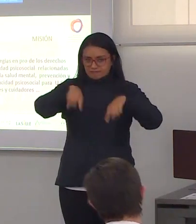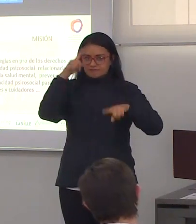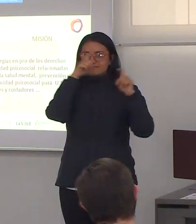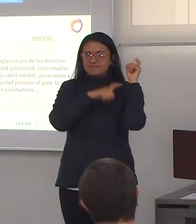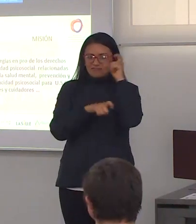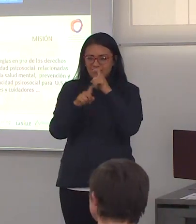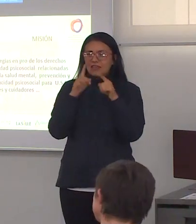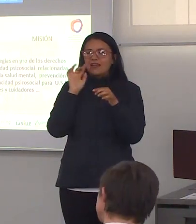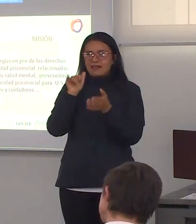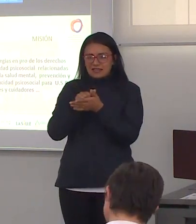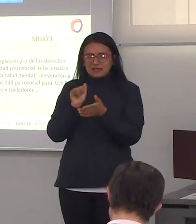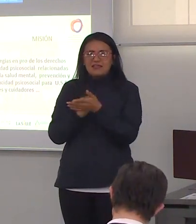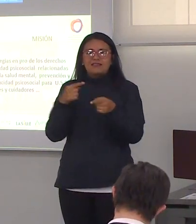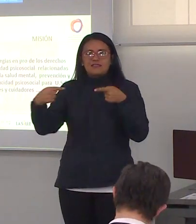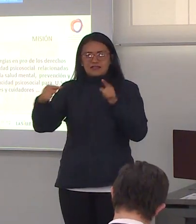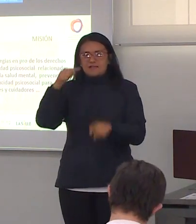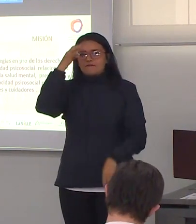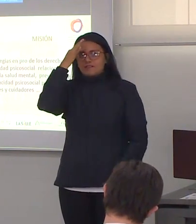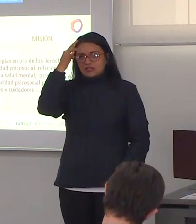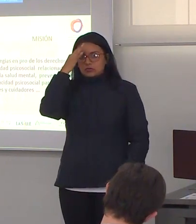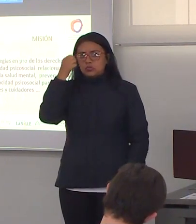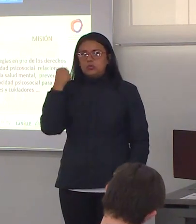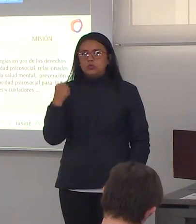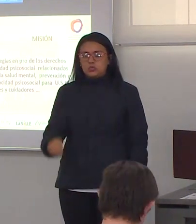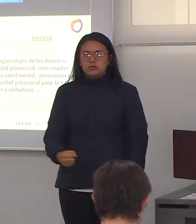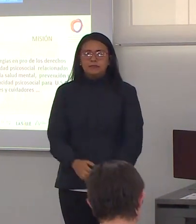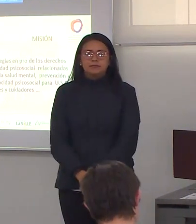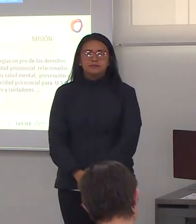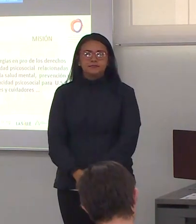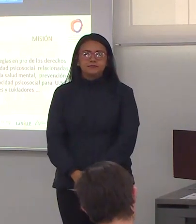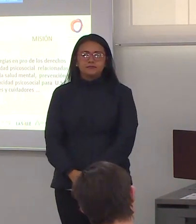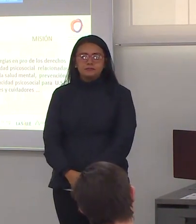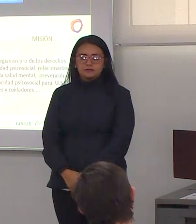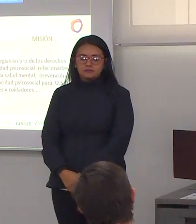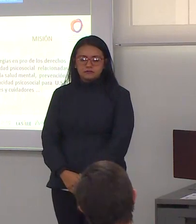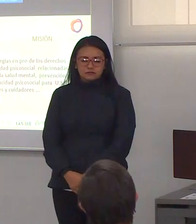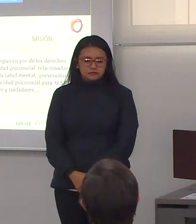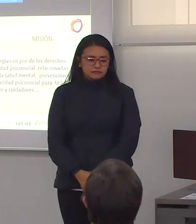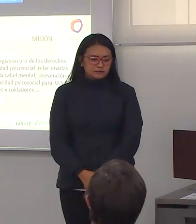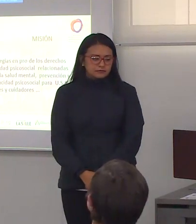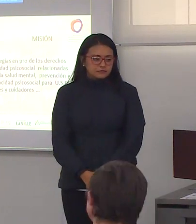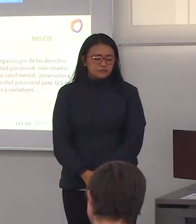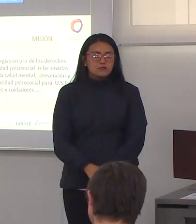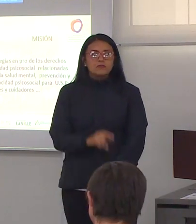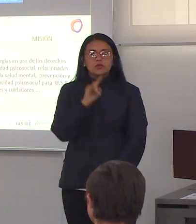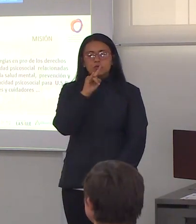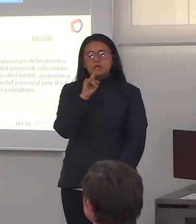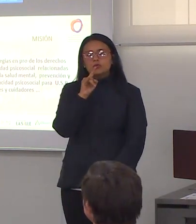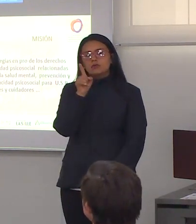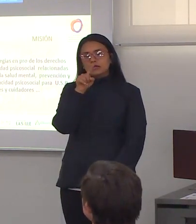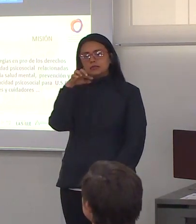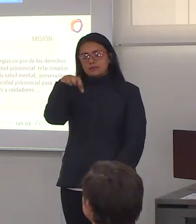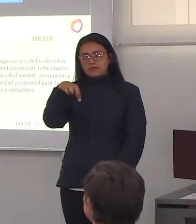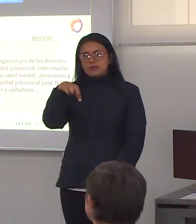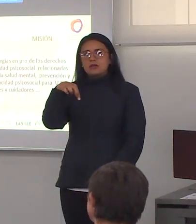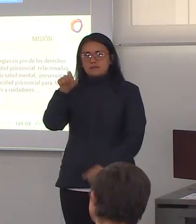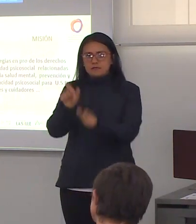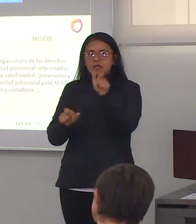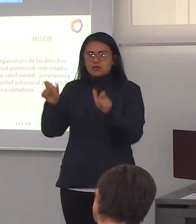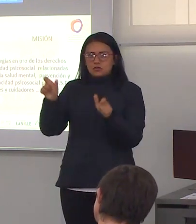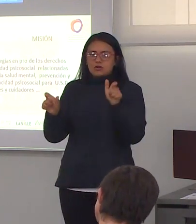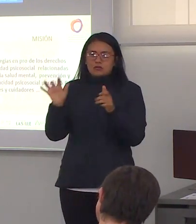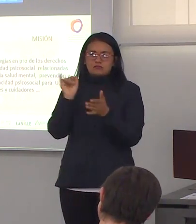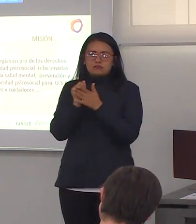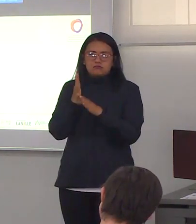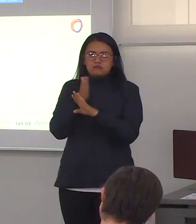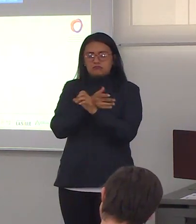eso es una de las discusiones filosóficas fuertes y aquí hablamos de USPs que son usuarios sobrevivientes para tenerlo